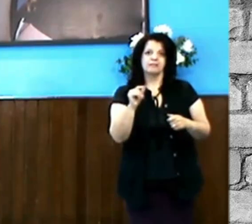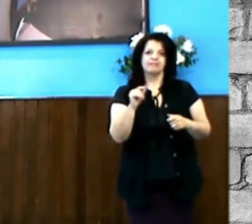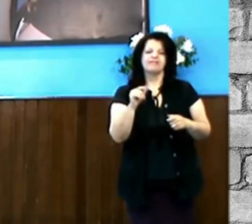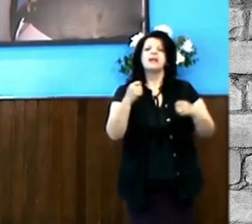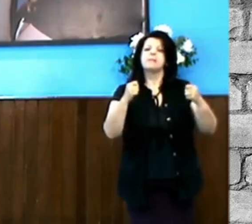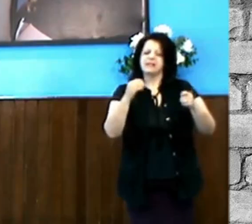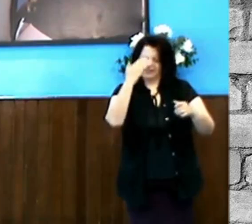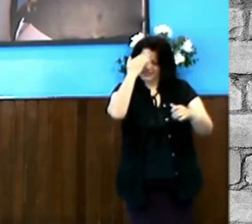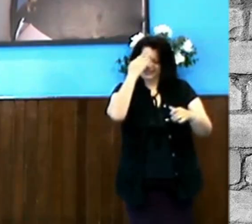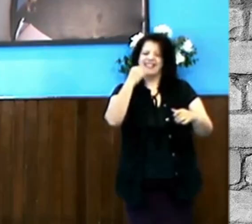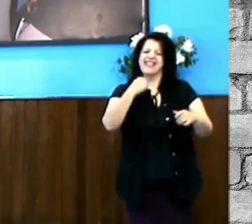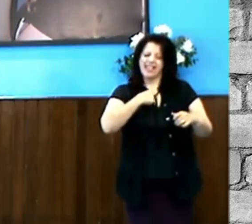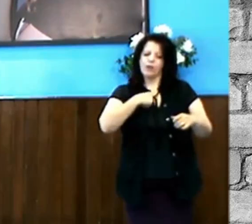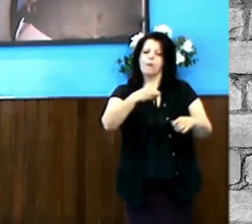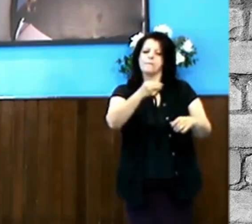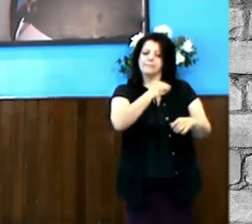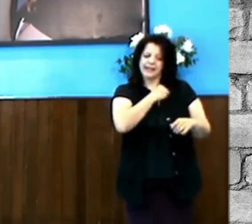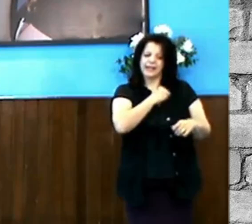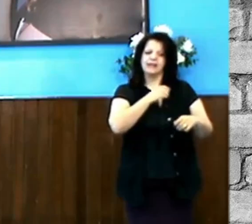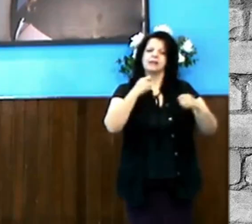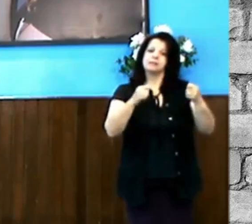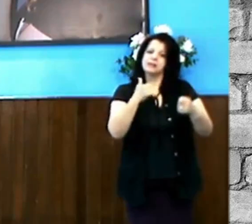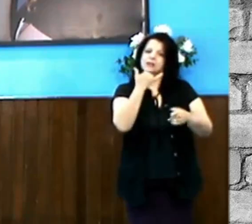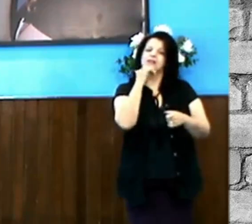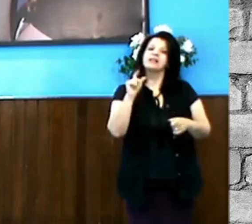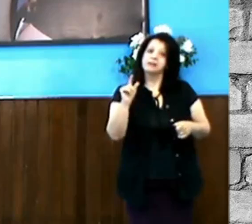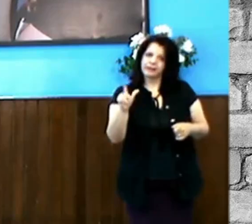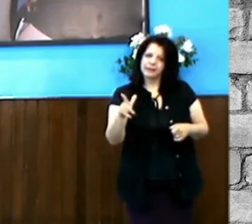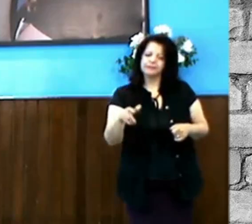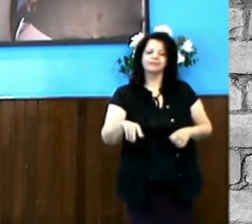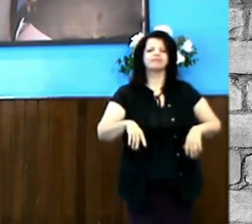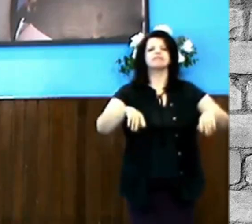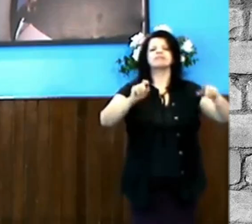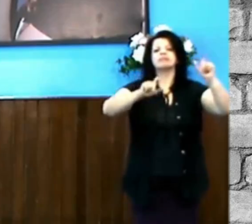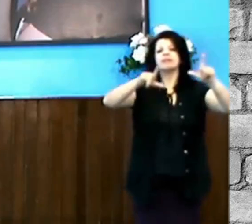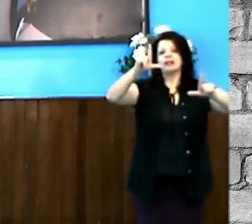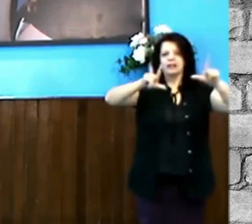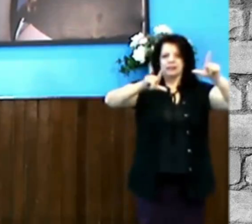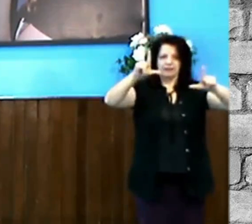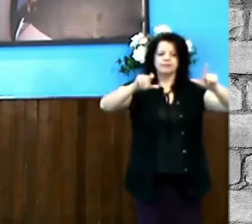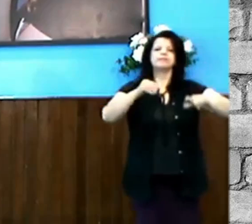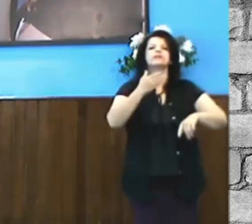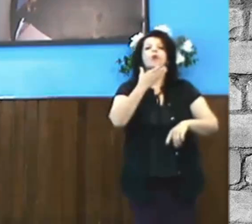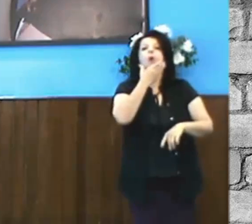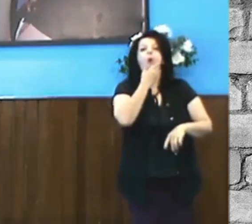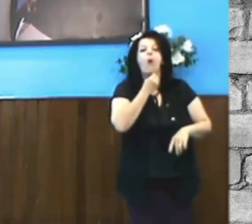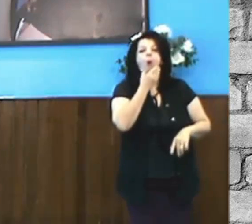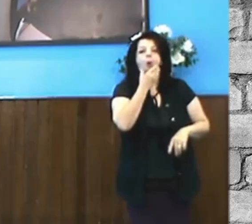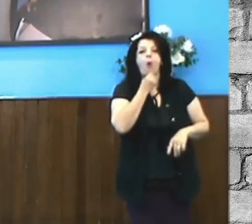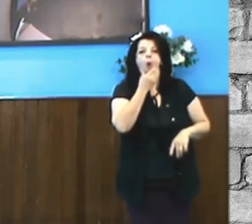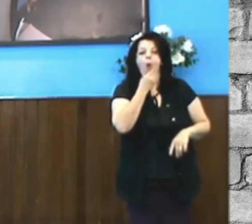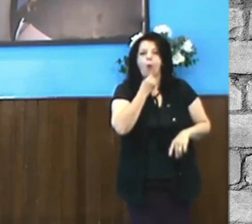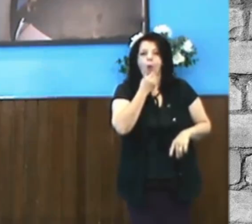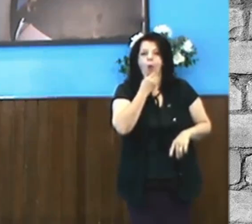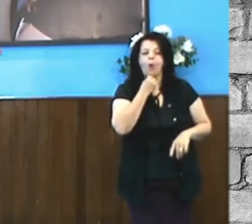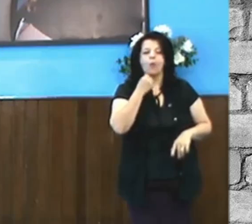aconteceu agora, por exemplo, da reportagem do Fantástico, aquela mulher trans que matou a criança e está